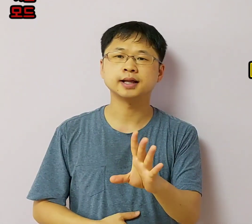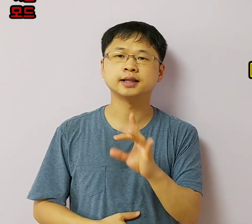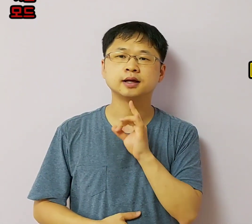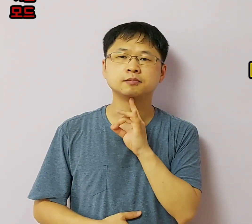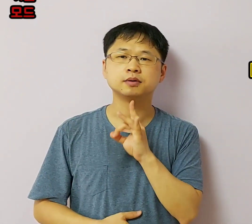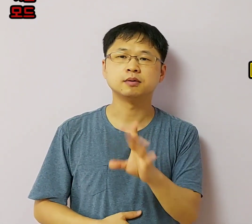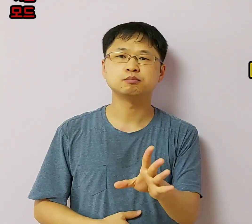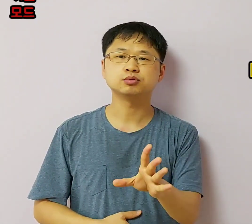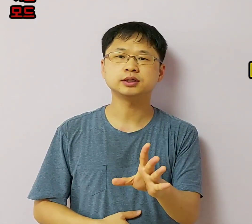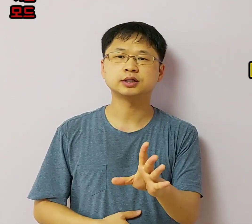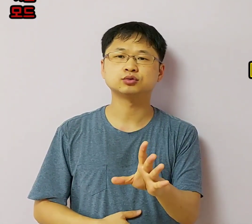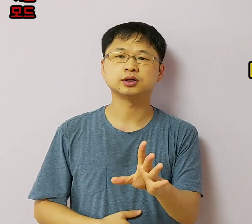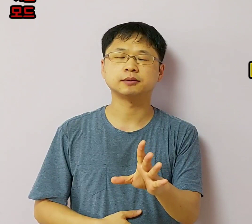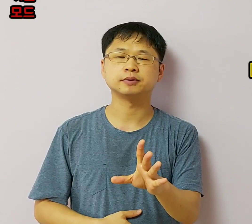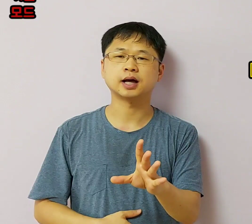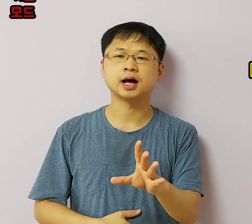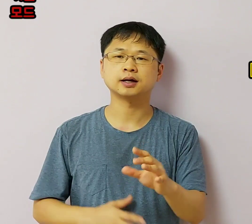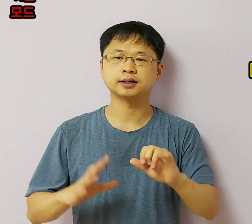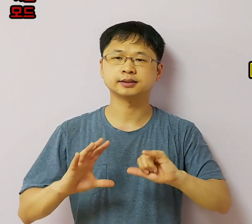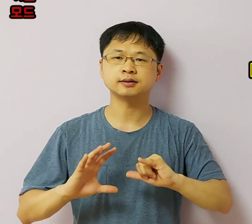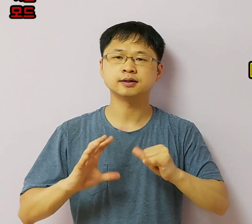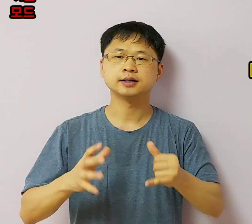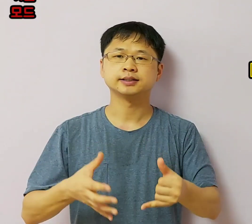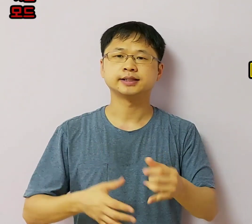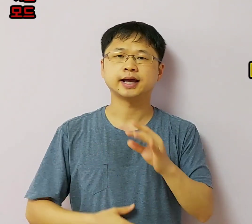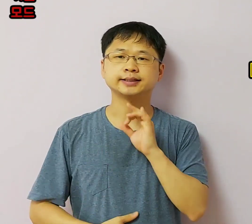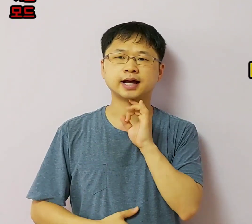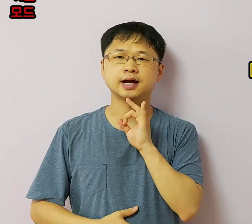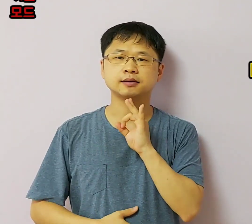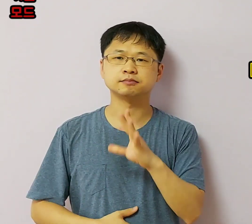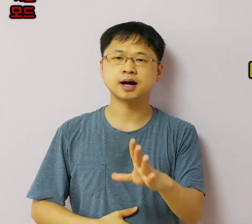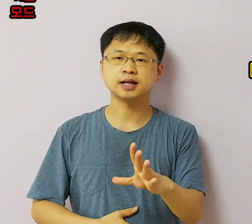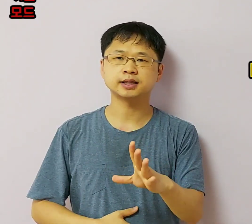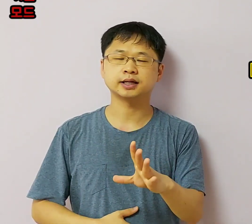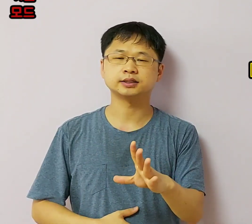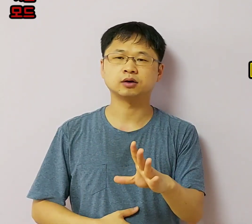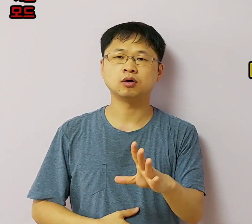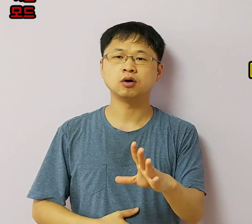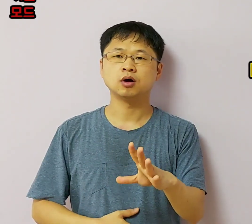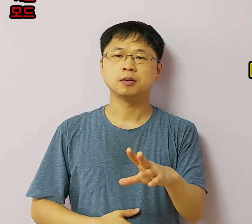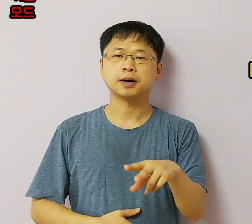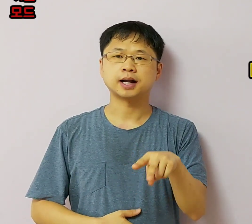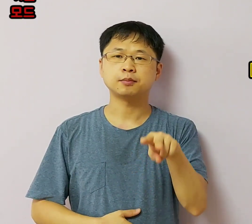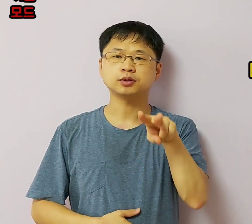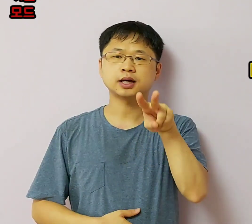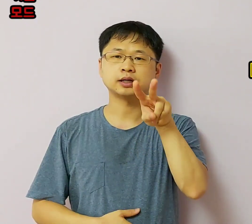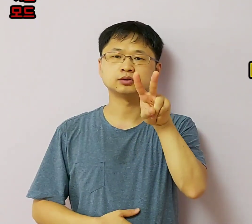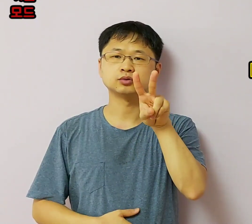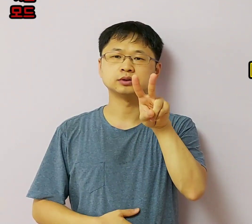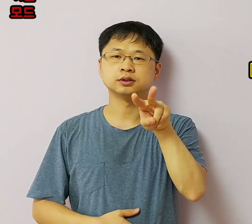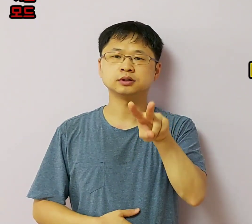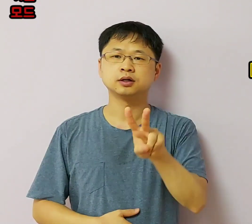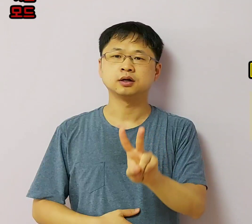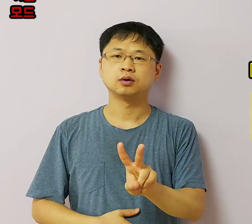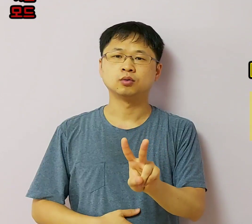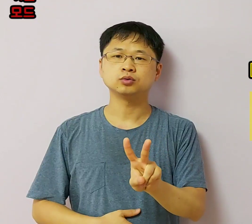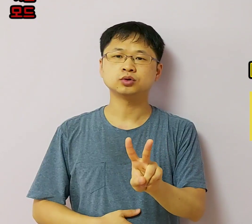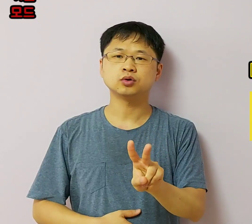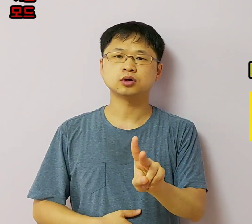뭐뭐만 뭐뭐뿐이라는 수어가 됩니다. 그래서 세상만 되겠죠. 바라보다라는 수어는 오른손